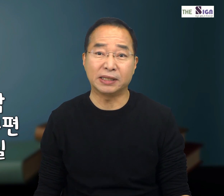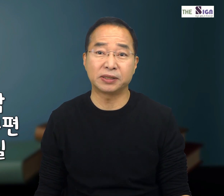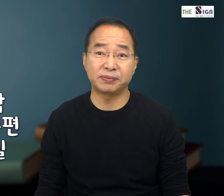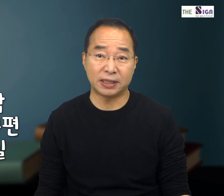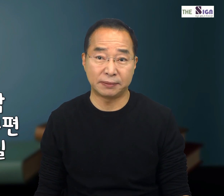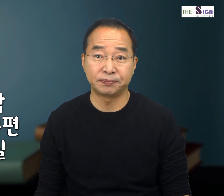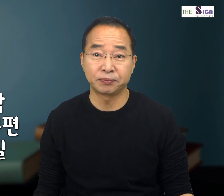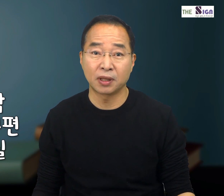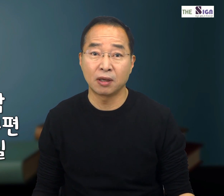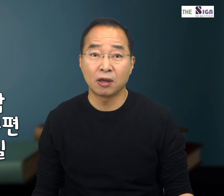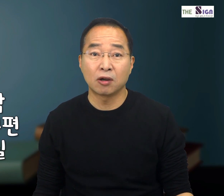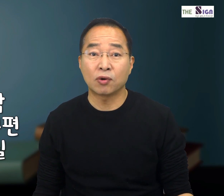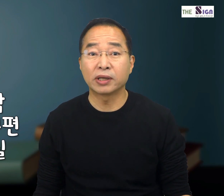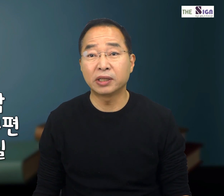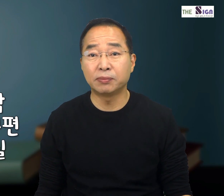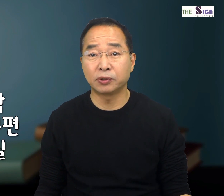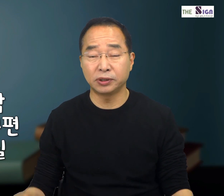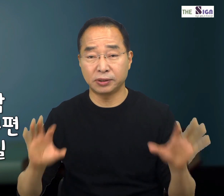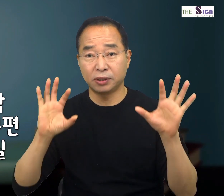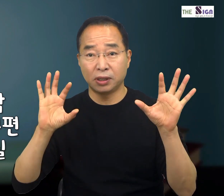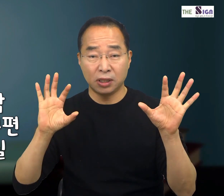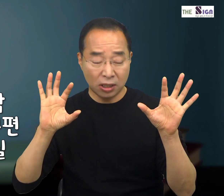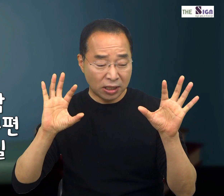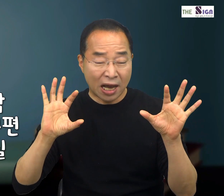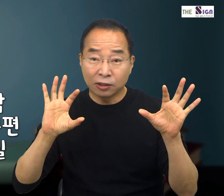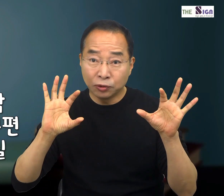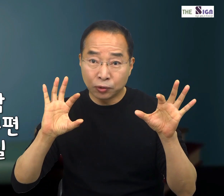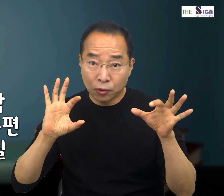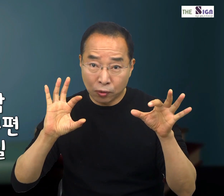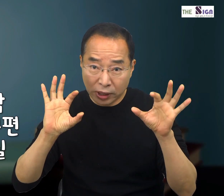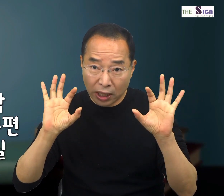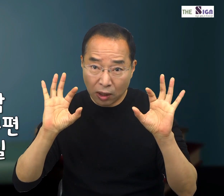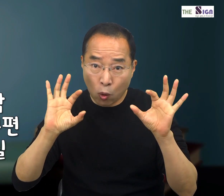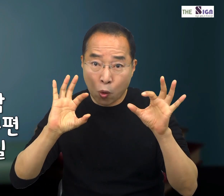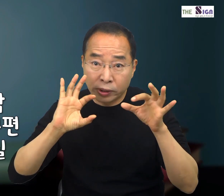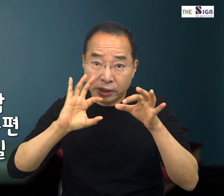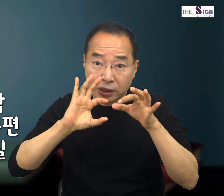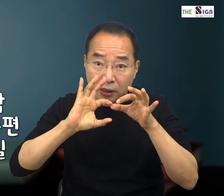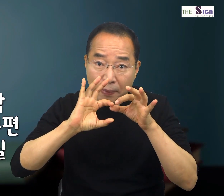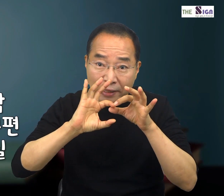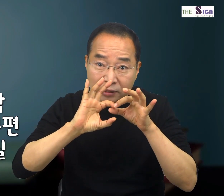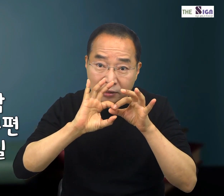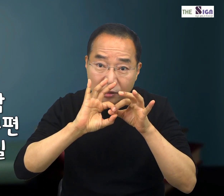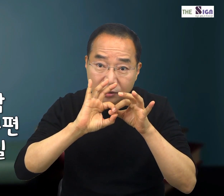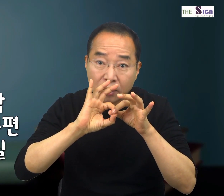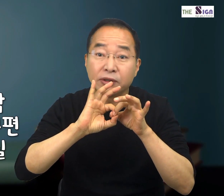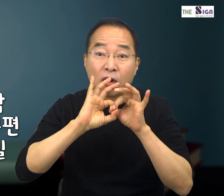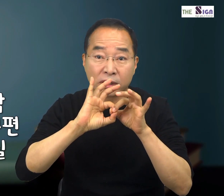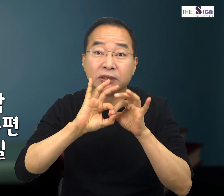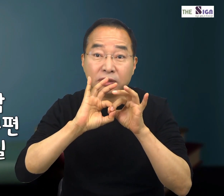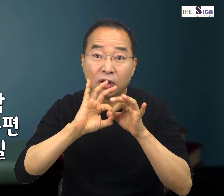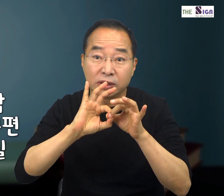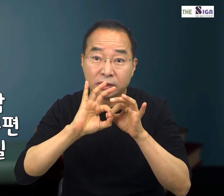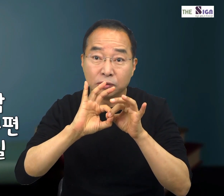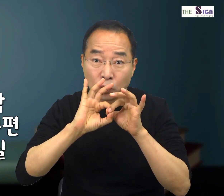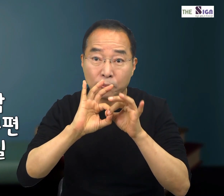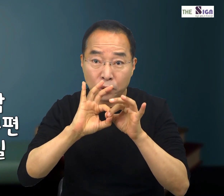많습니다. 관계 기본은 양손의 고리를 만들어서 엮는 이런